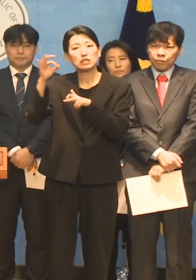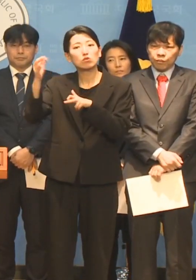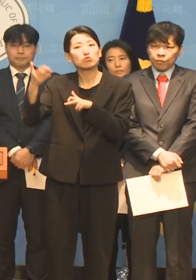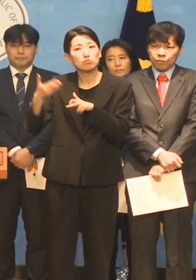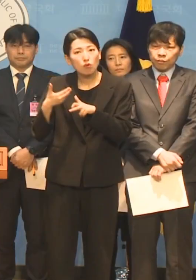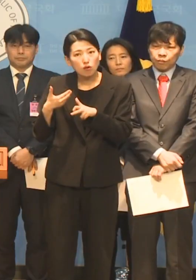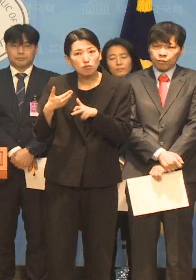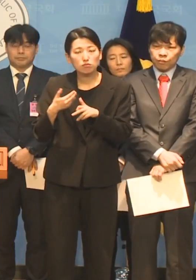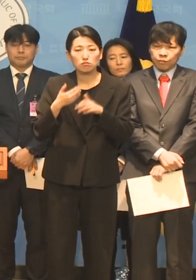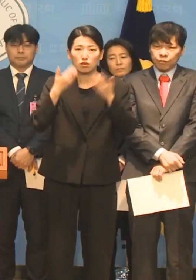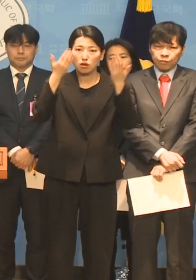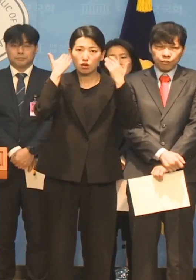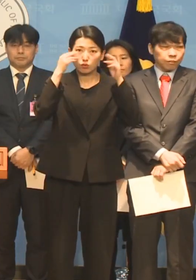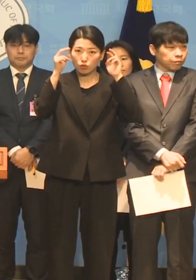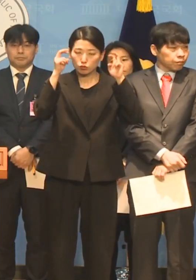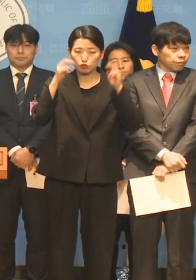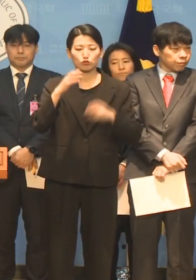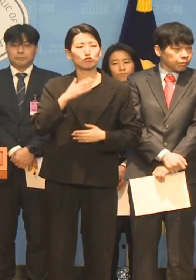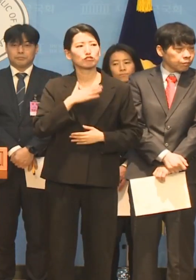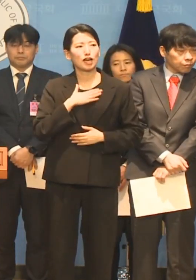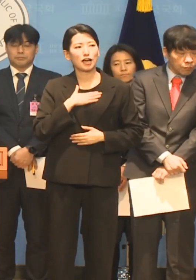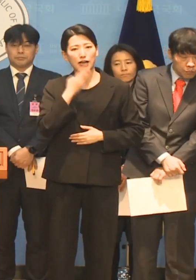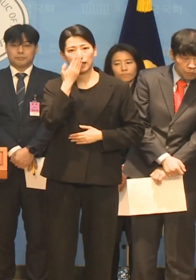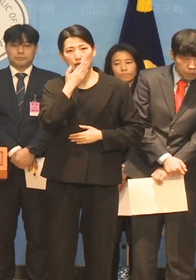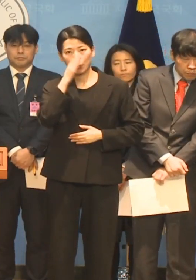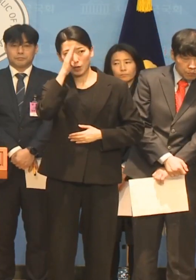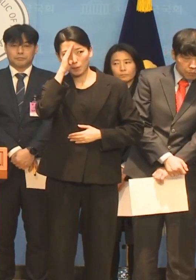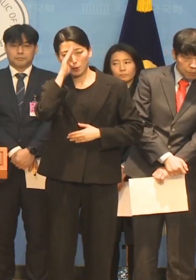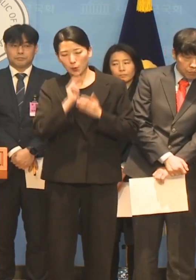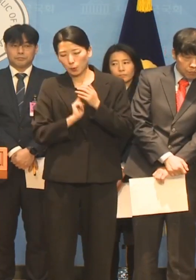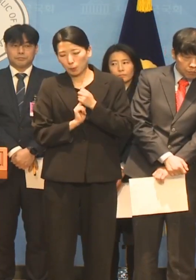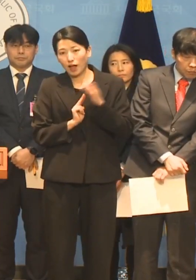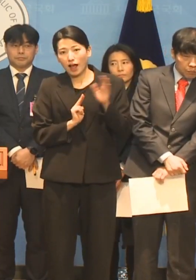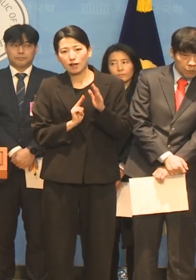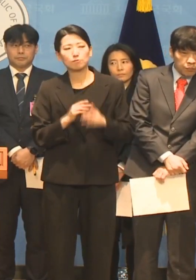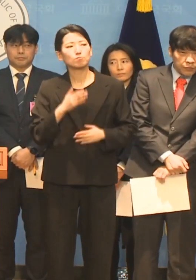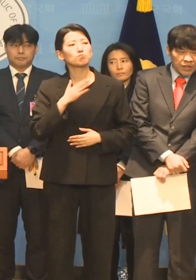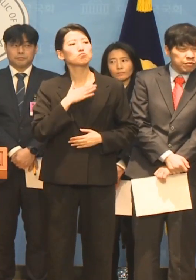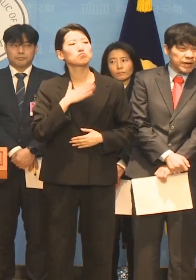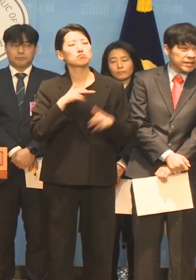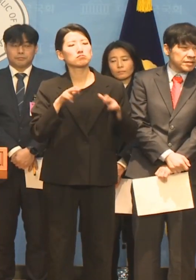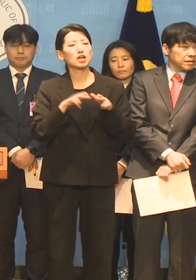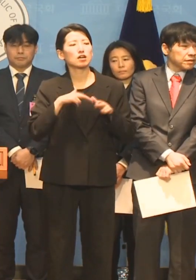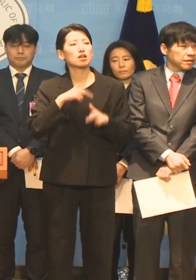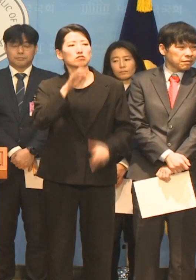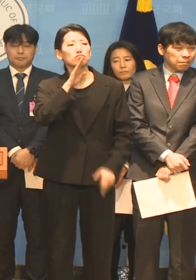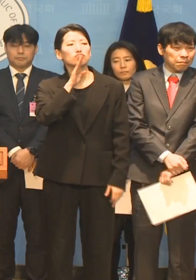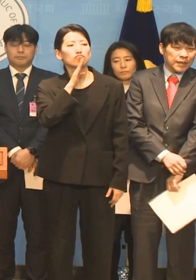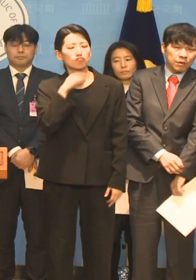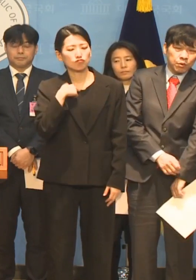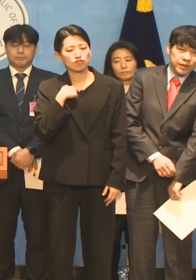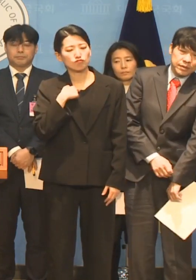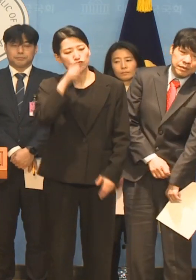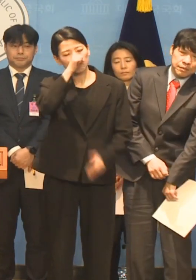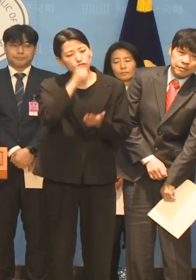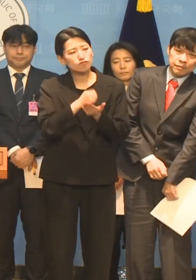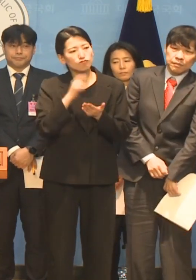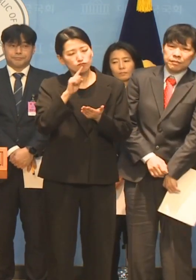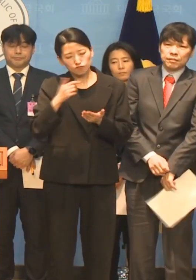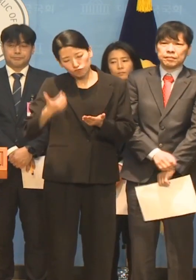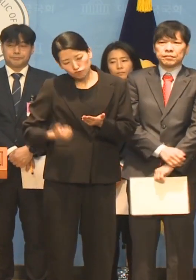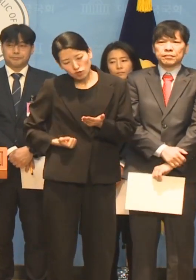직장이나 학교에서 숨길 필요 없이 안전하게 혈당 관리를 할 수 있겠다라고 하고 있습니다.